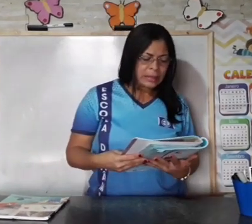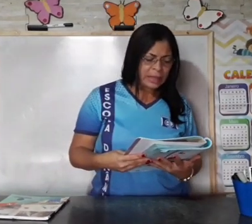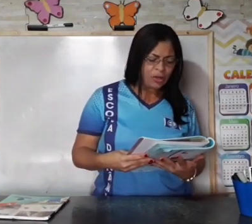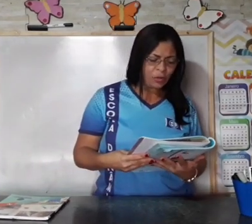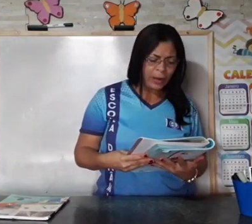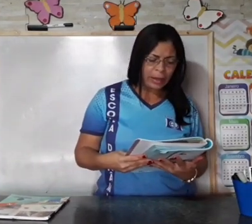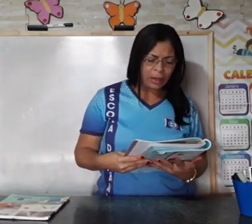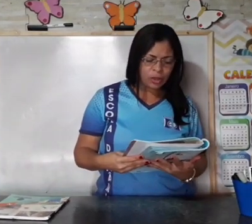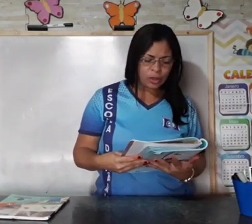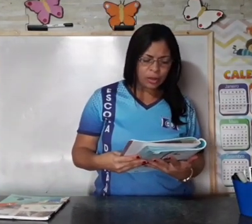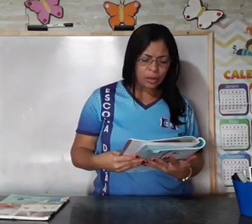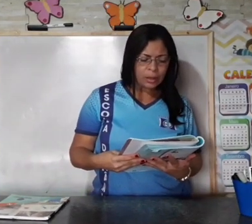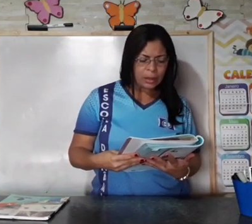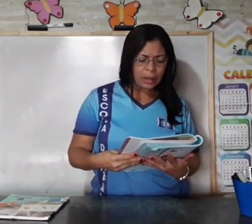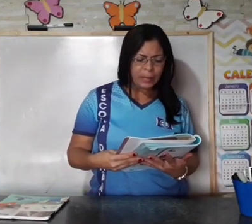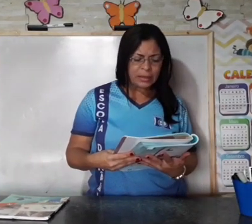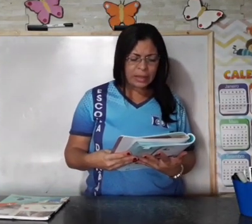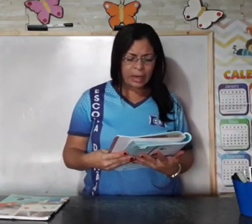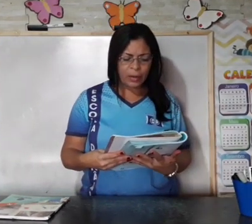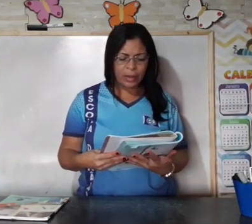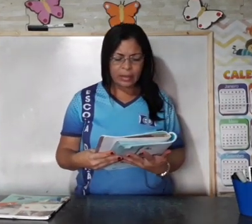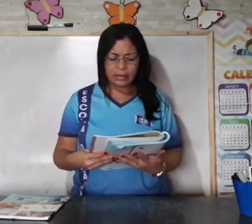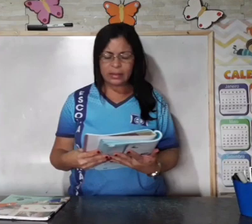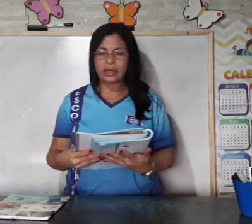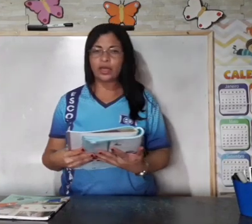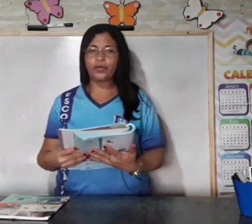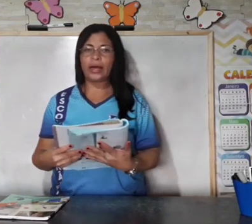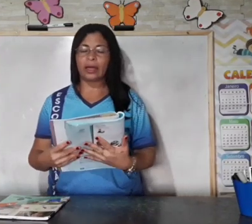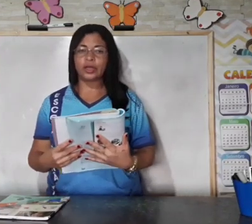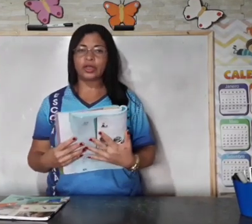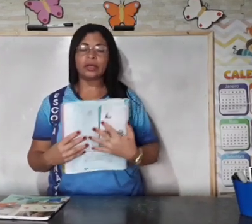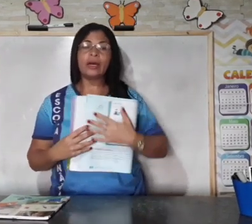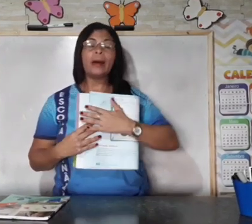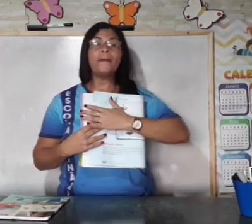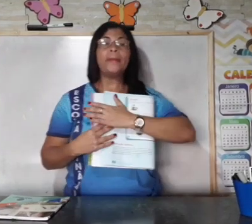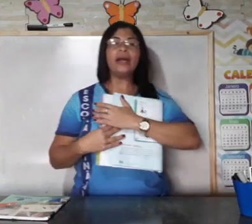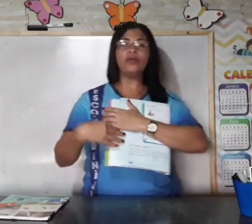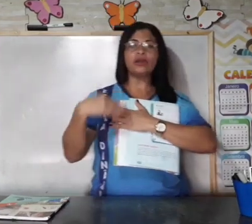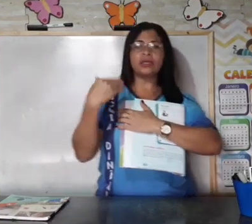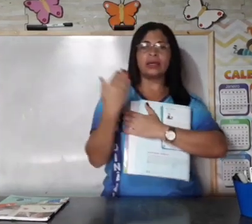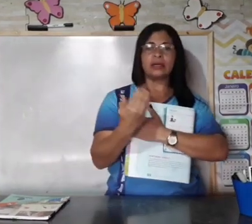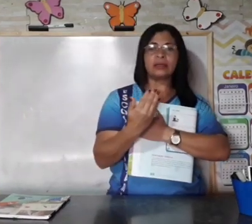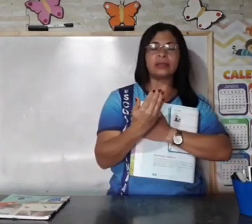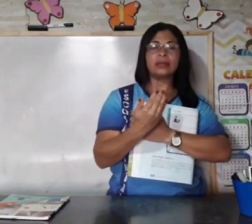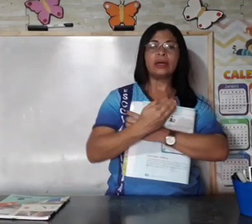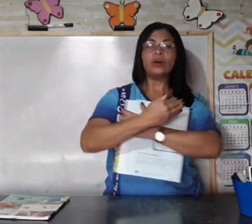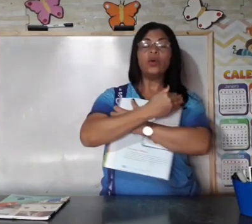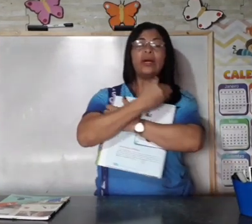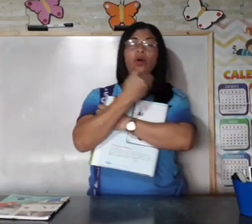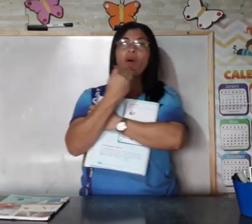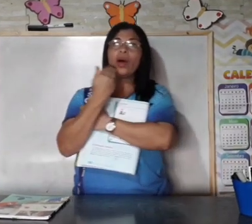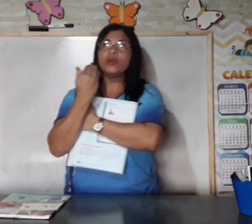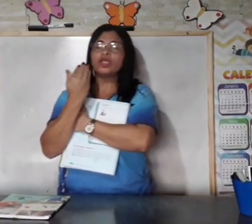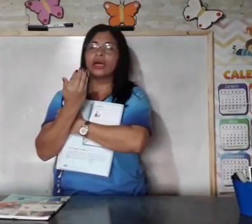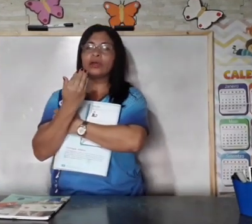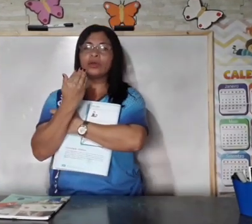Ser diferente. Que mistério é esse ser diferente? Para vocês, qual é o mistério de